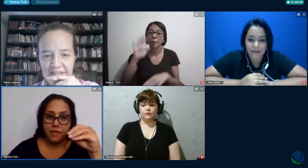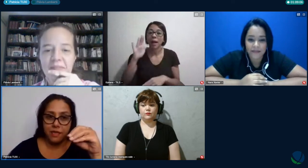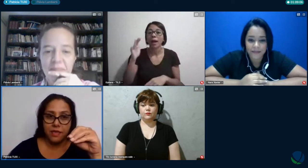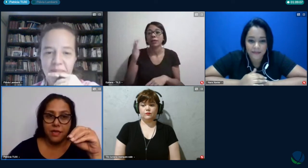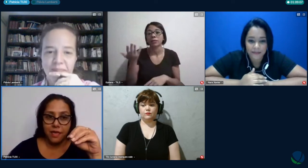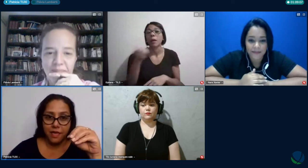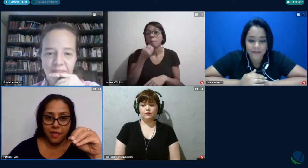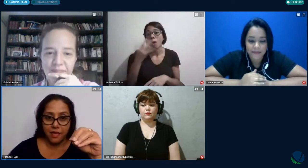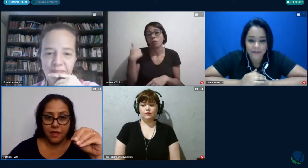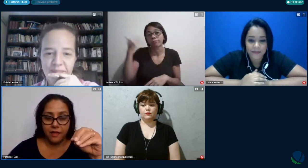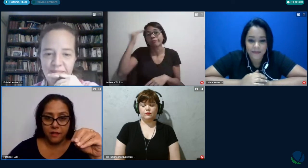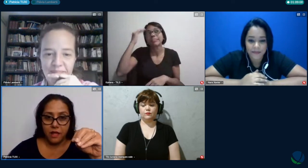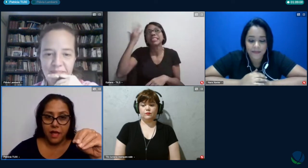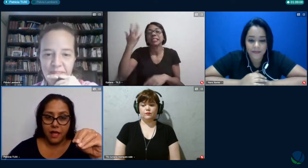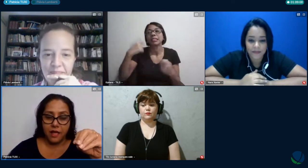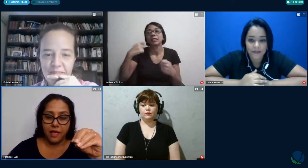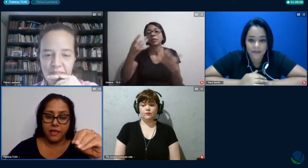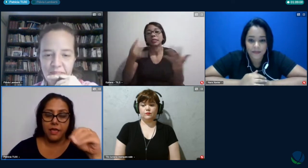para que